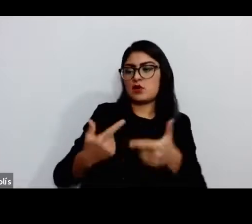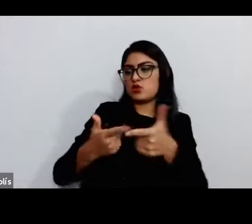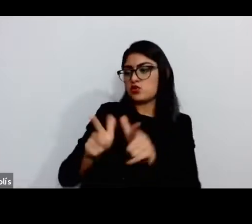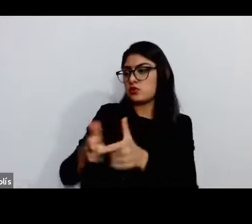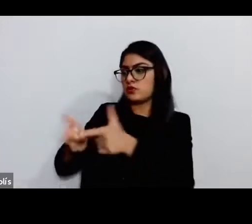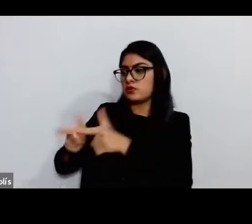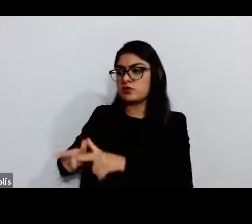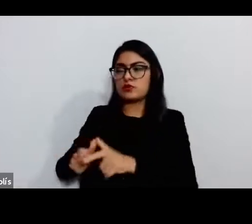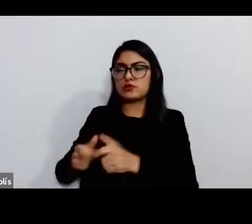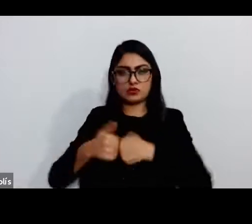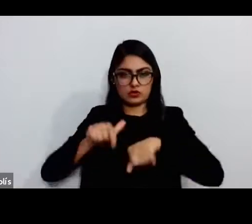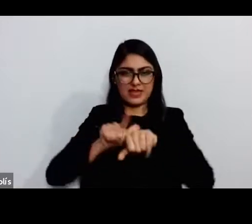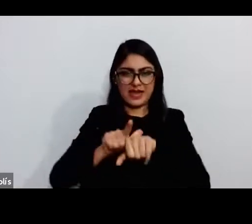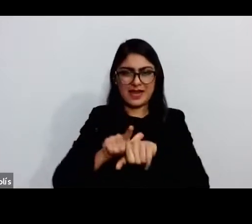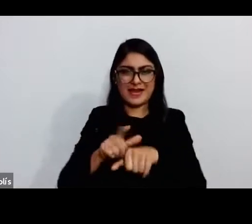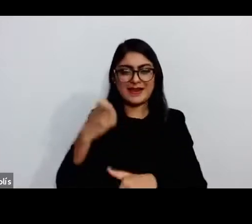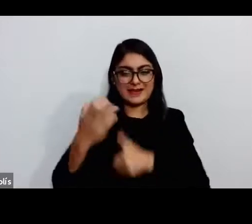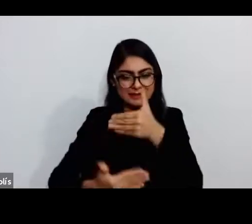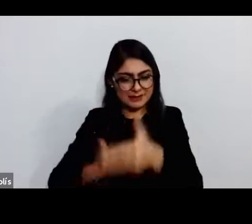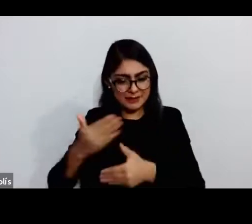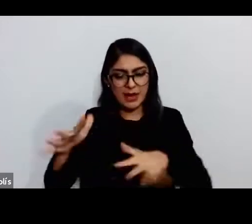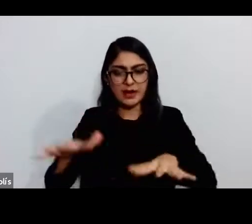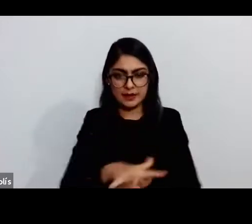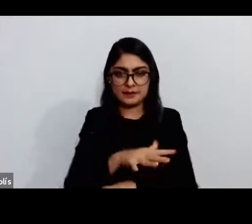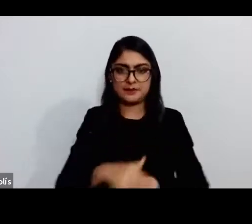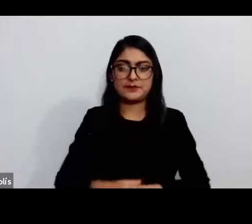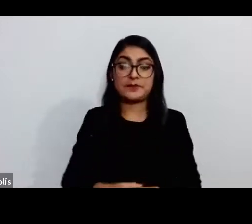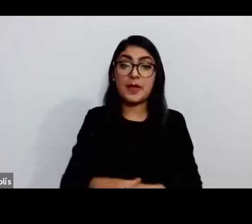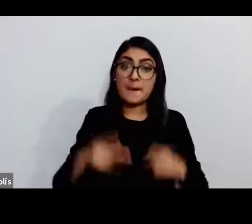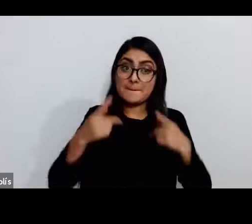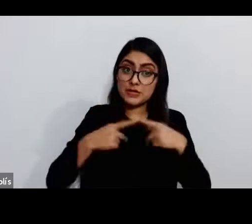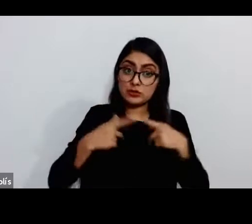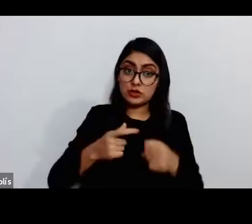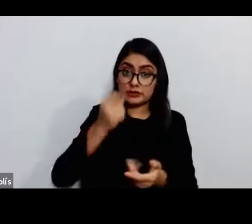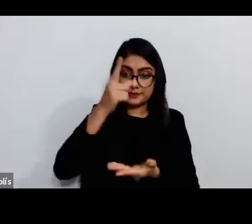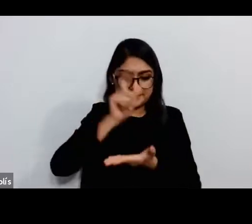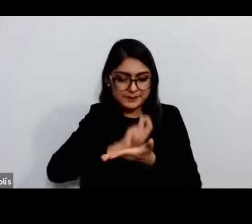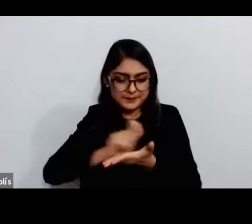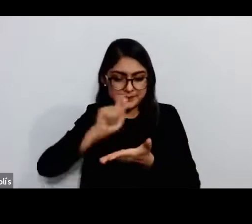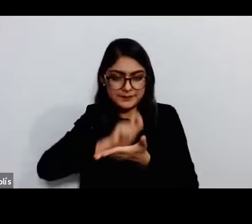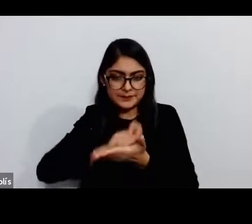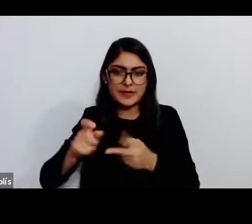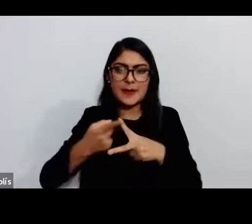adelante. ¿Quiénes son autores que dan fundamento a esto? Bueno, en primer lugar, pues